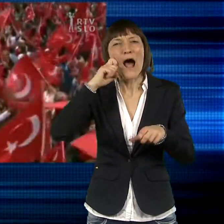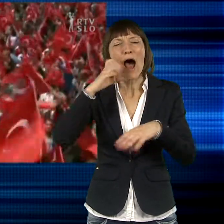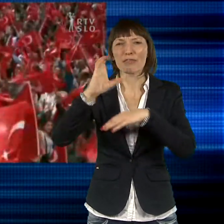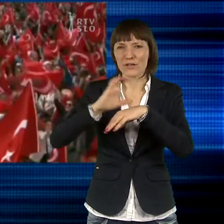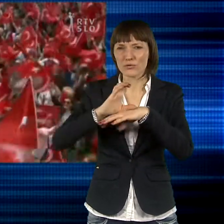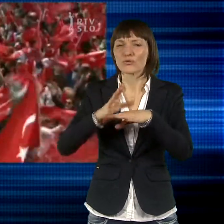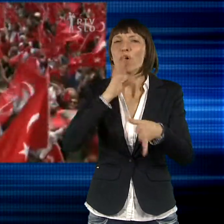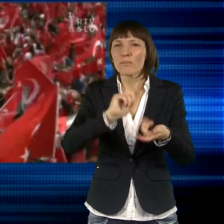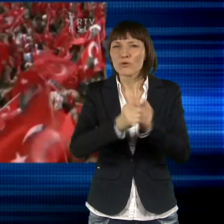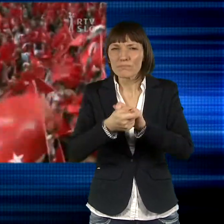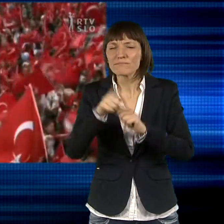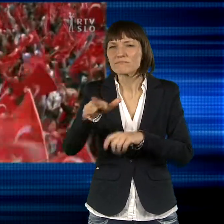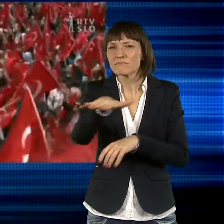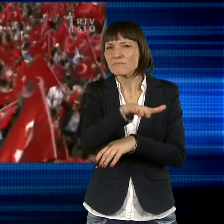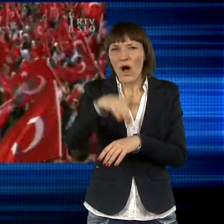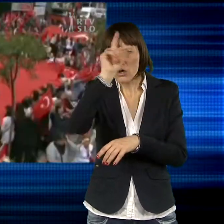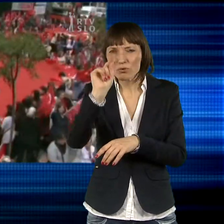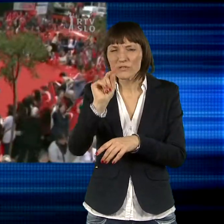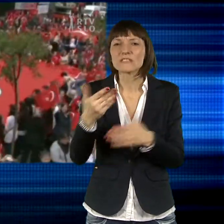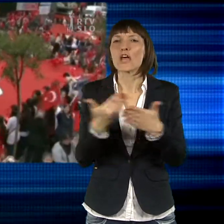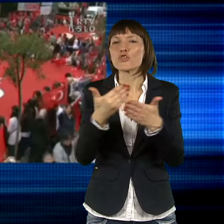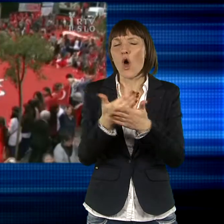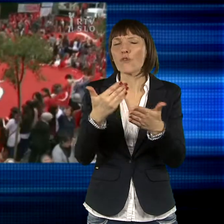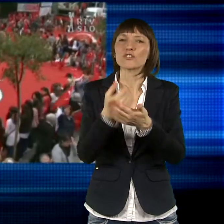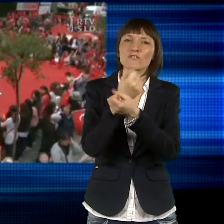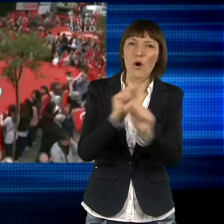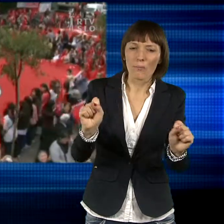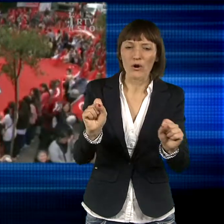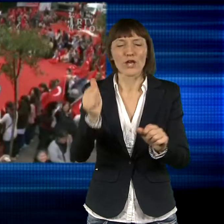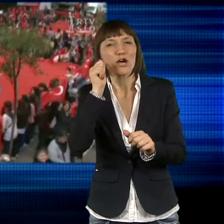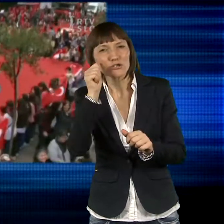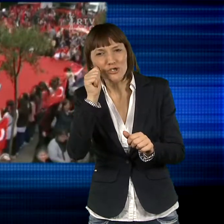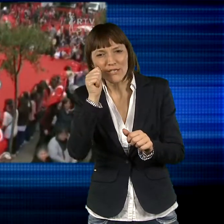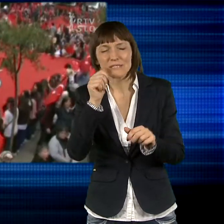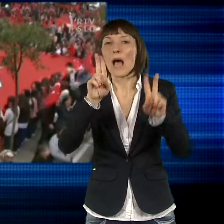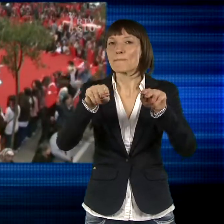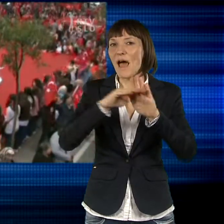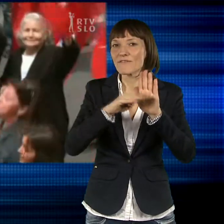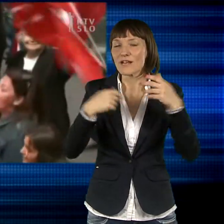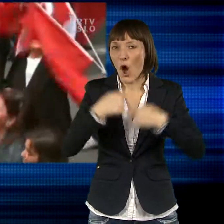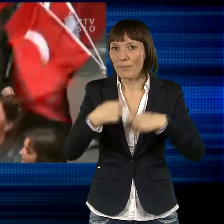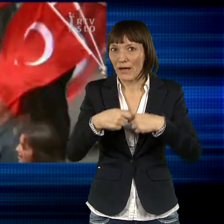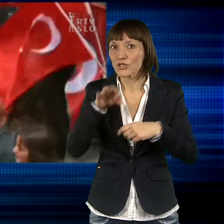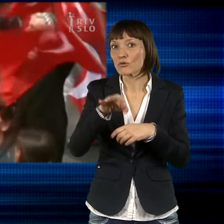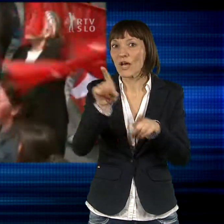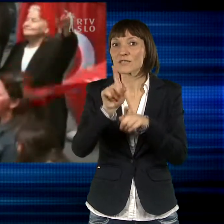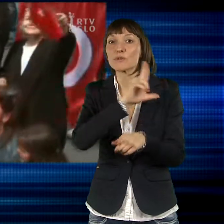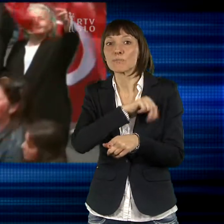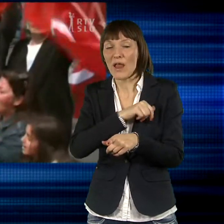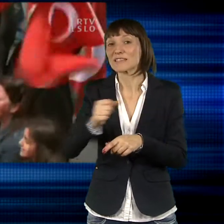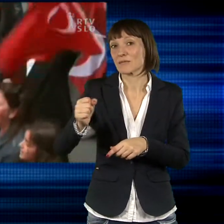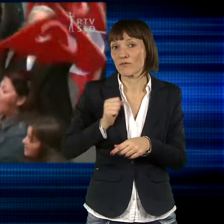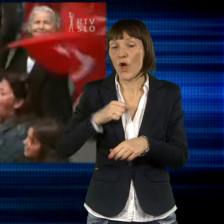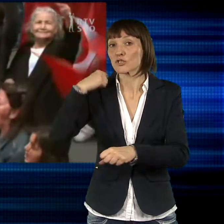Turke v Evropejce skušal preobraziti s kombinacijo nacionalizma, novih svobod, recimo žensk, pravili oblačenja, občasno pa